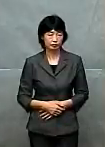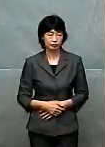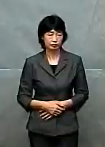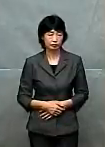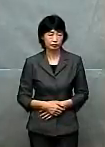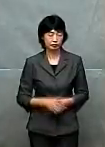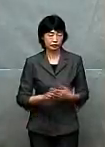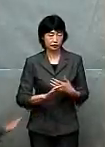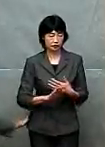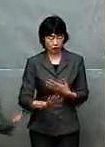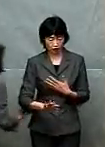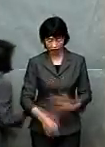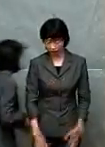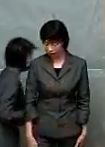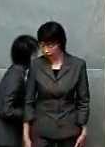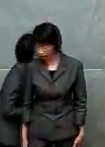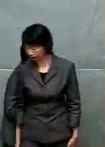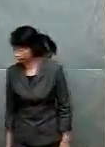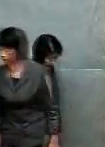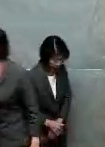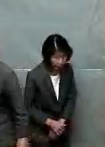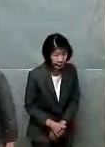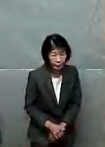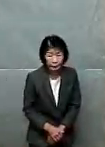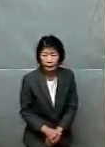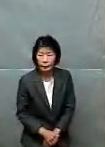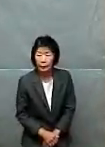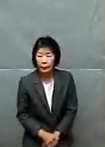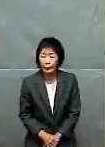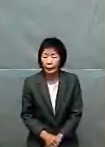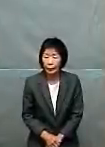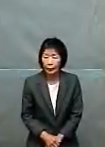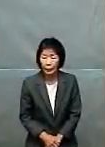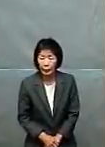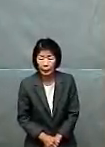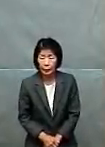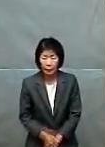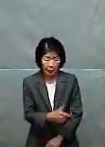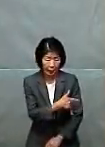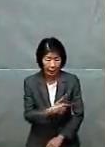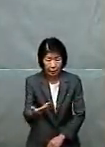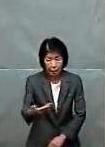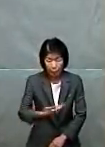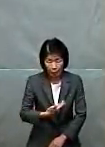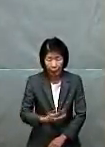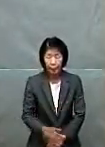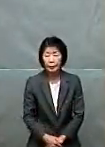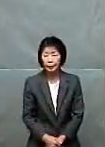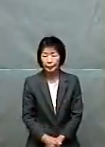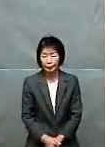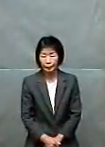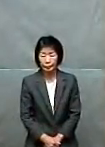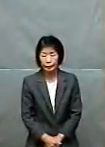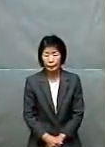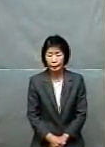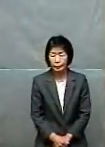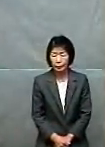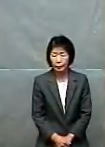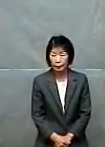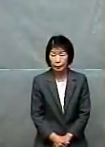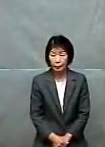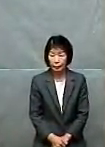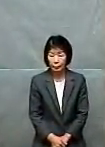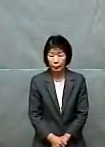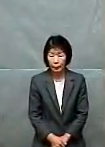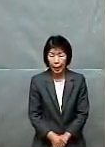他にご質問ございますでしょうか。はい、毎日さんどうぞ。 毎日新聞の山中と申します。はい、あ、